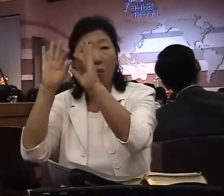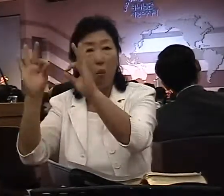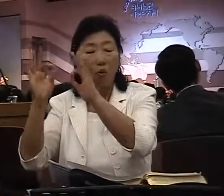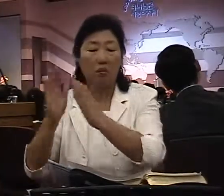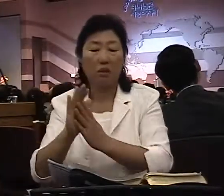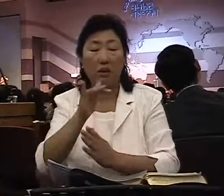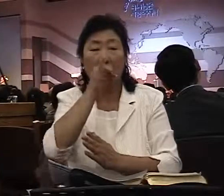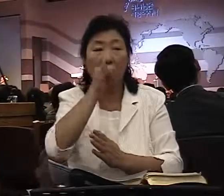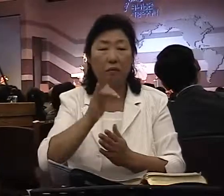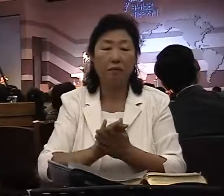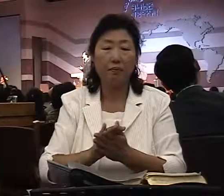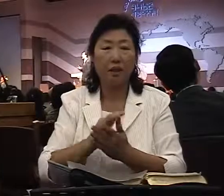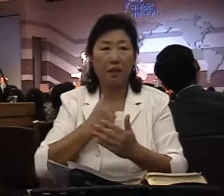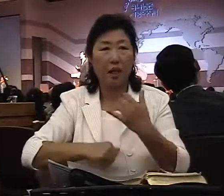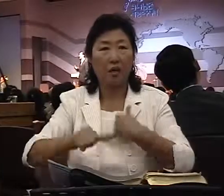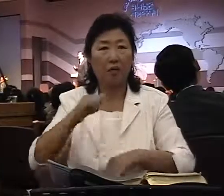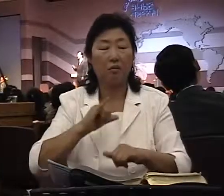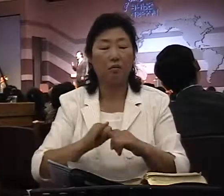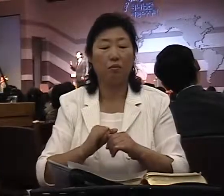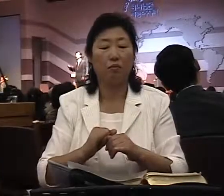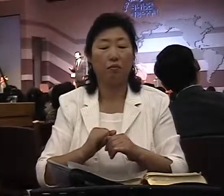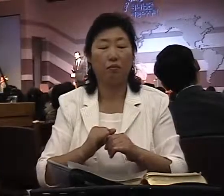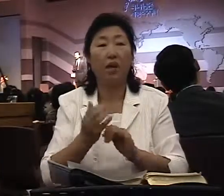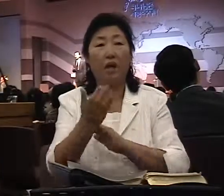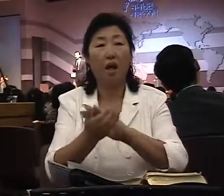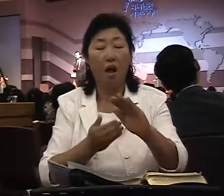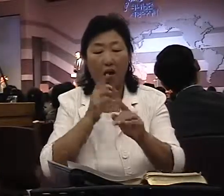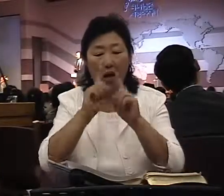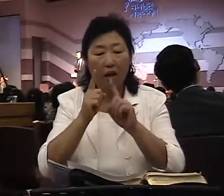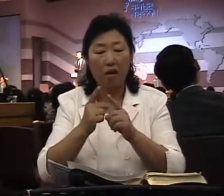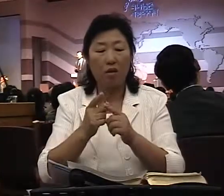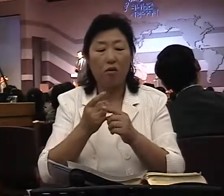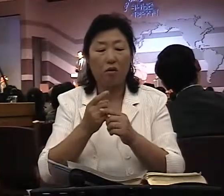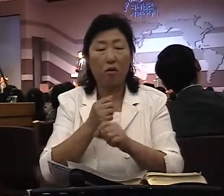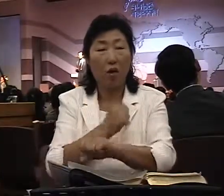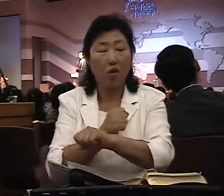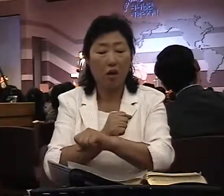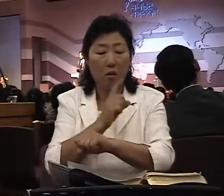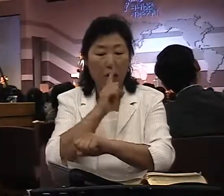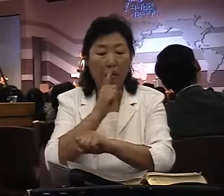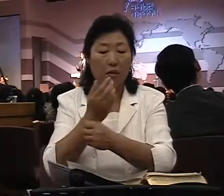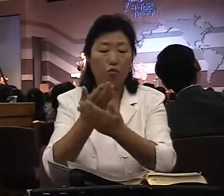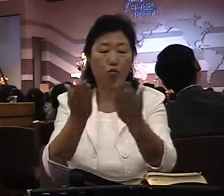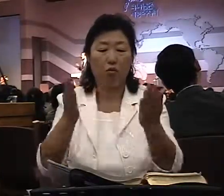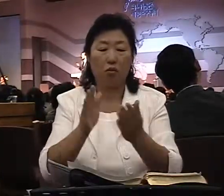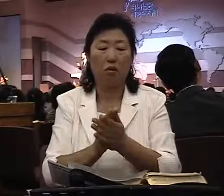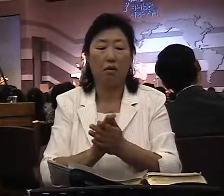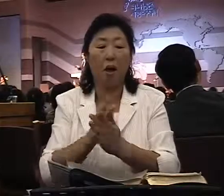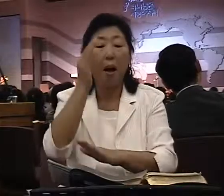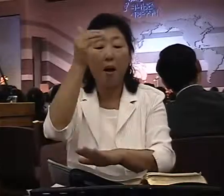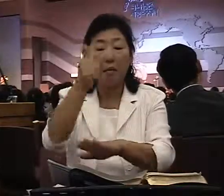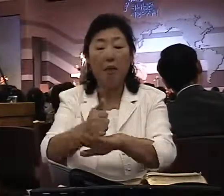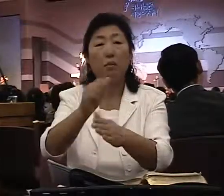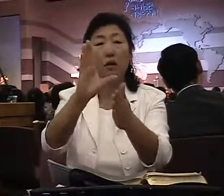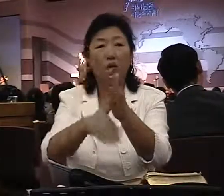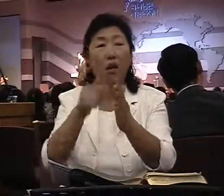너희 자녀들은 예언을 할 것이라고 말씀을 하십니다. 우리 마지막 때가 성령의 시대라는